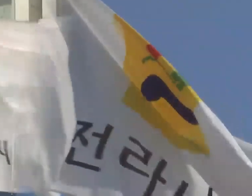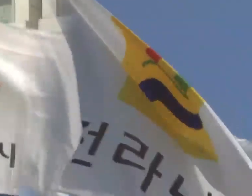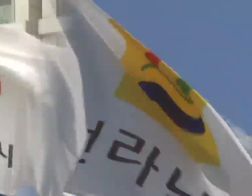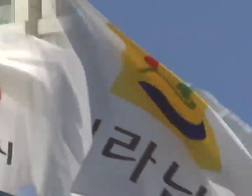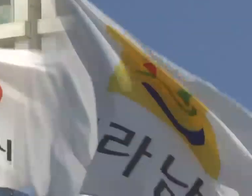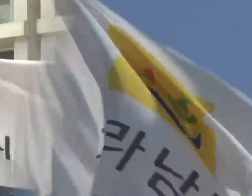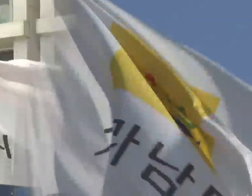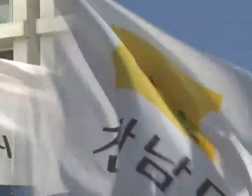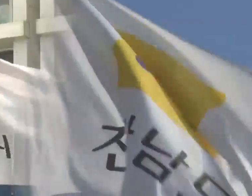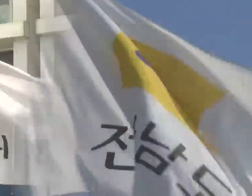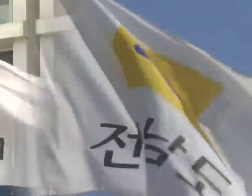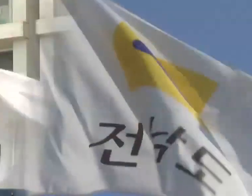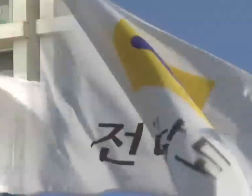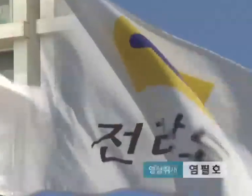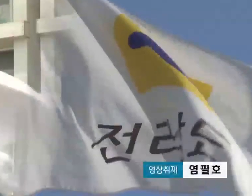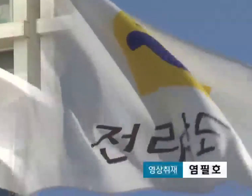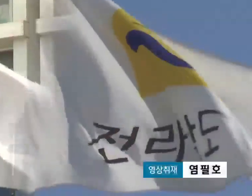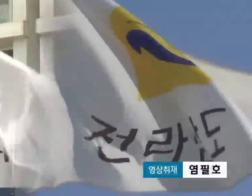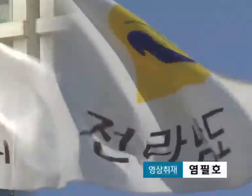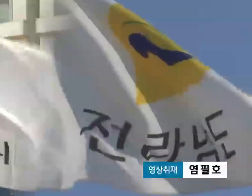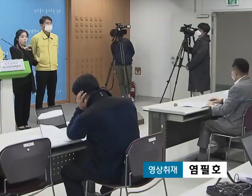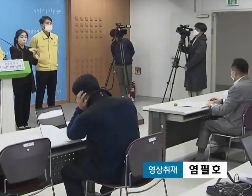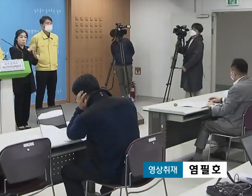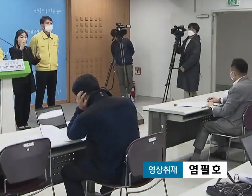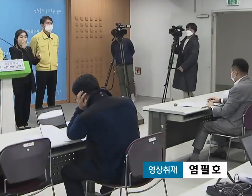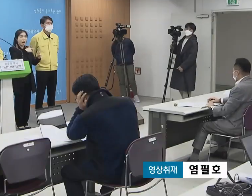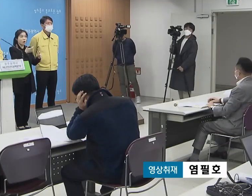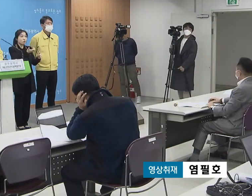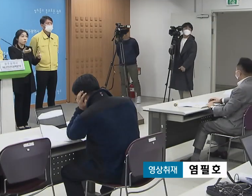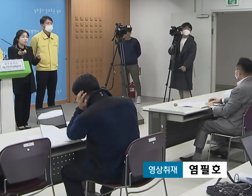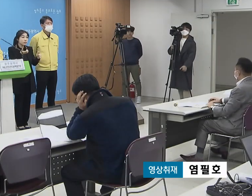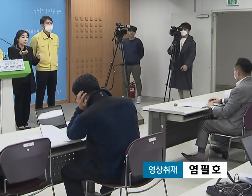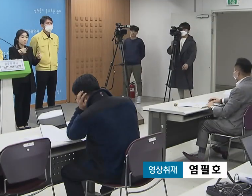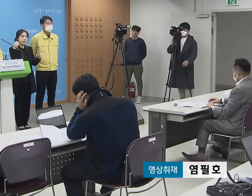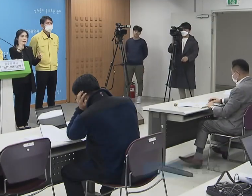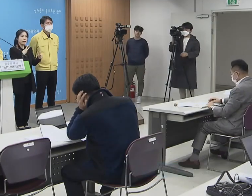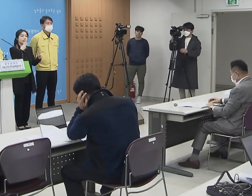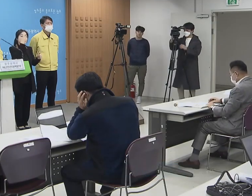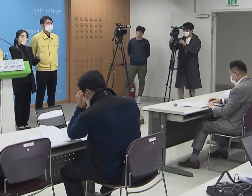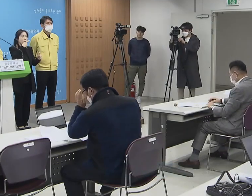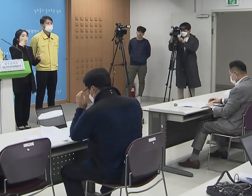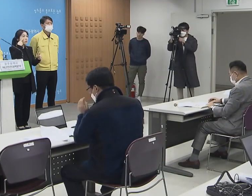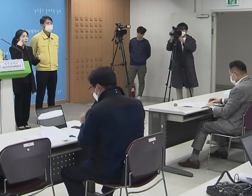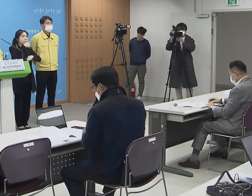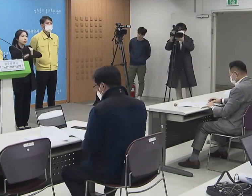광주시와 전남도는 자체적으로 마련한 긴급 생활비 지원 계획에 대한 변경안을